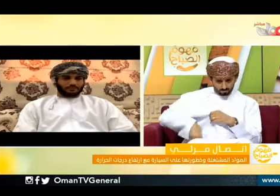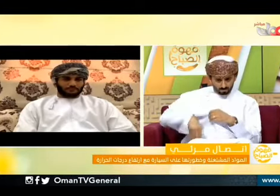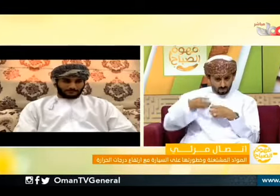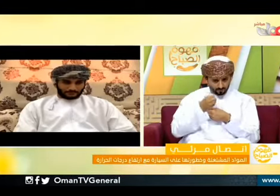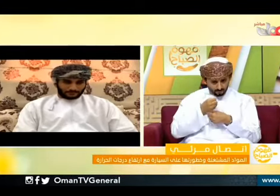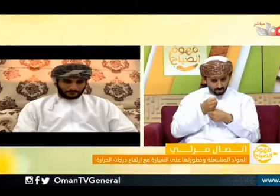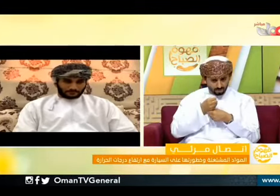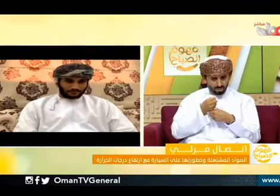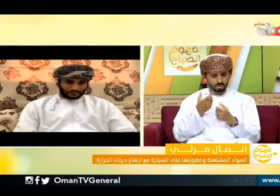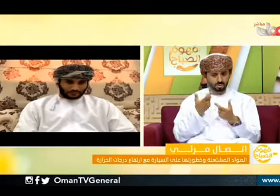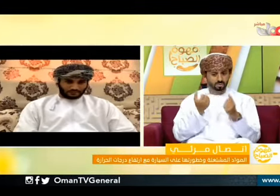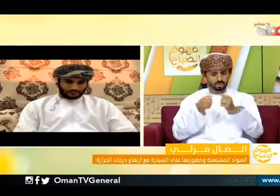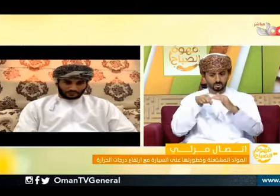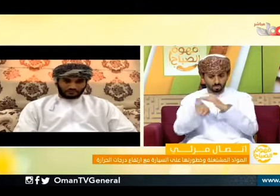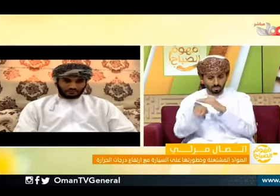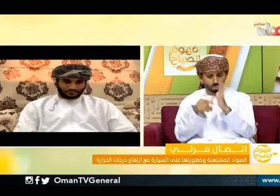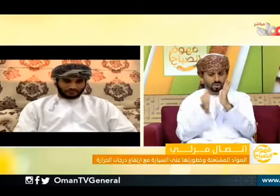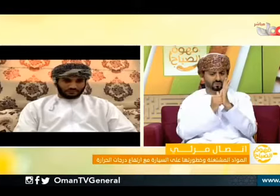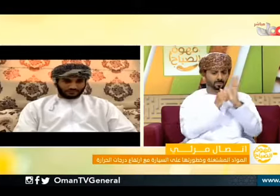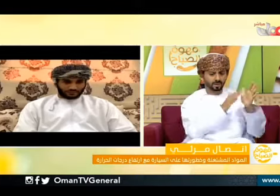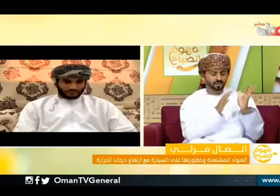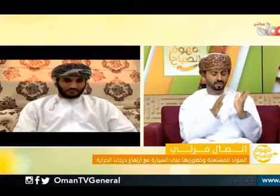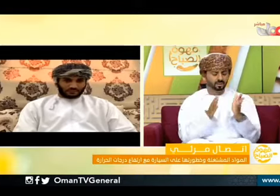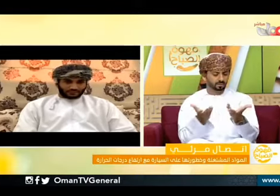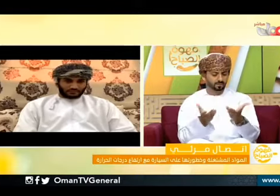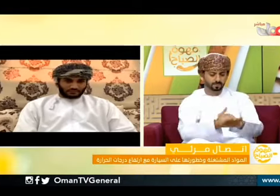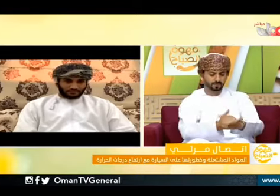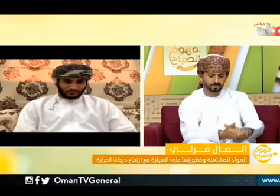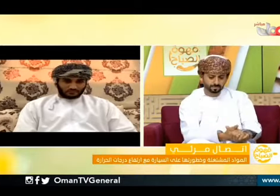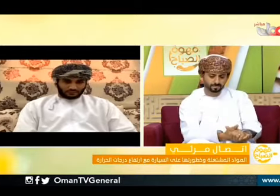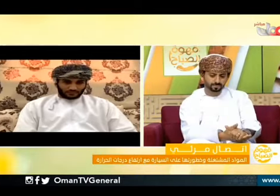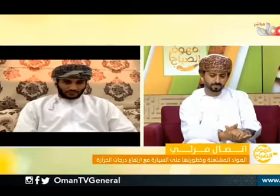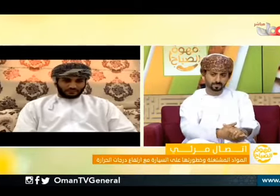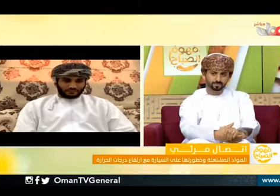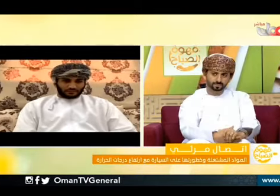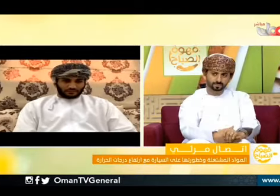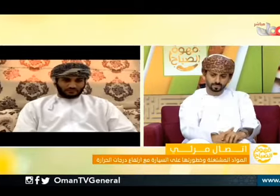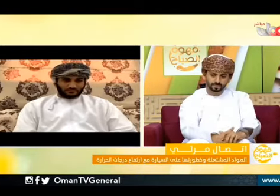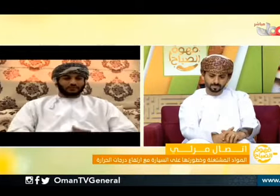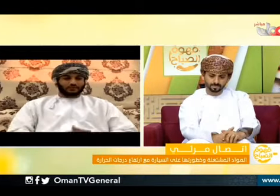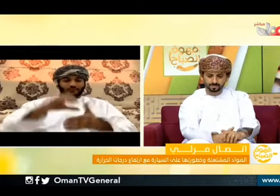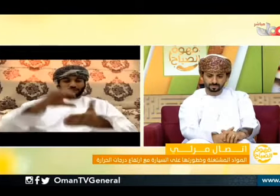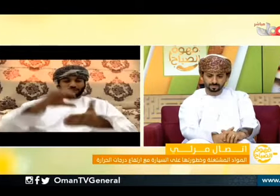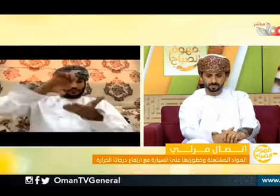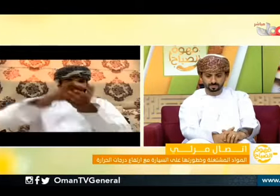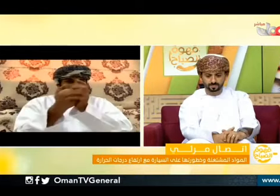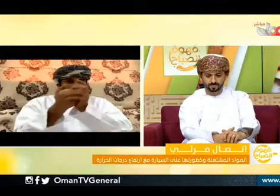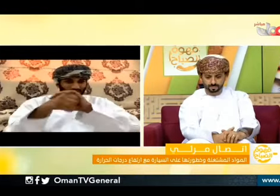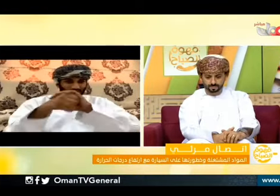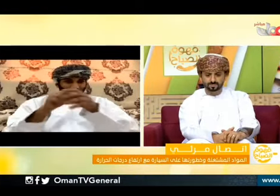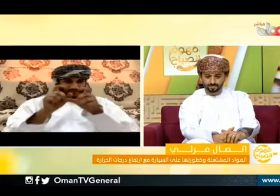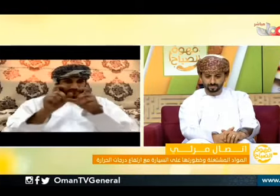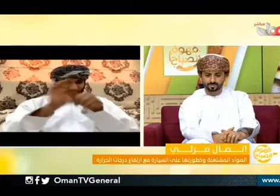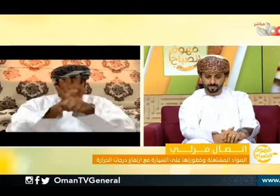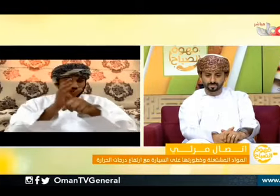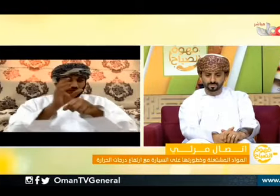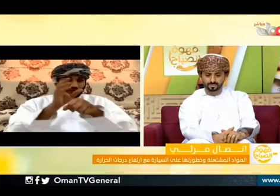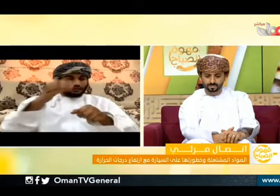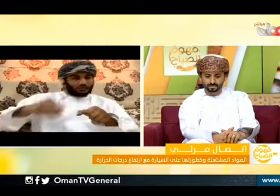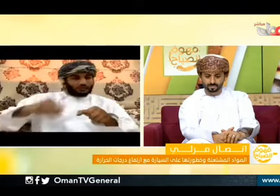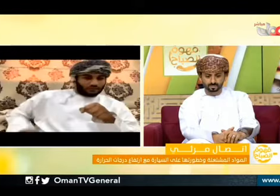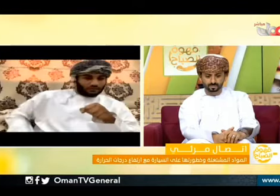الأشياء كيف ممكن نحن أيضا نتعامل معها؟ هل ننقلها إلى المنزل أو نضعها في المركبة؟ نعم،